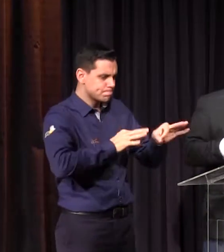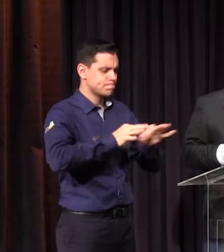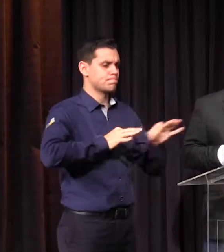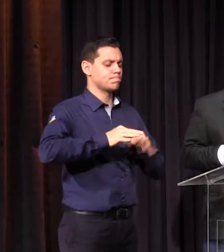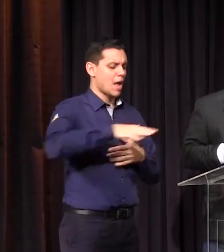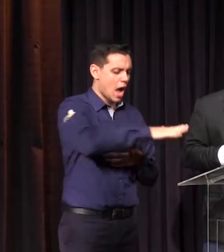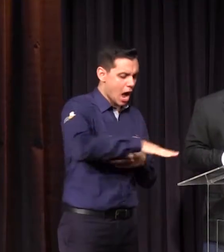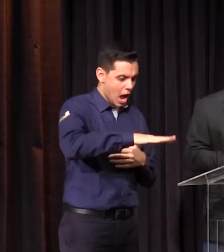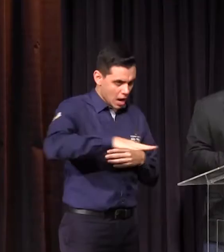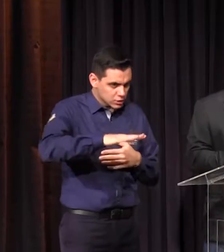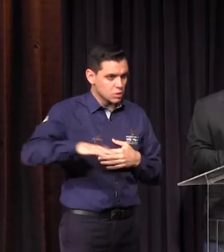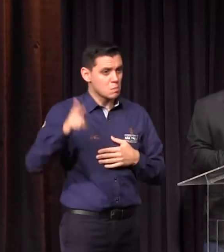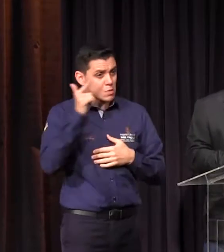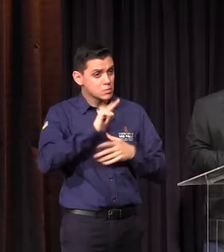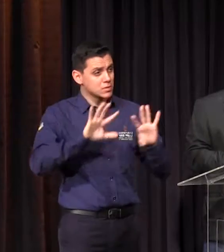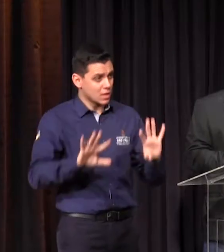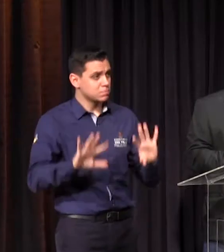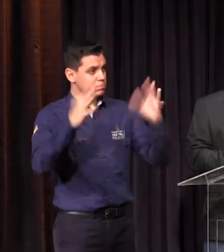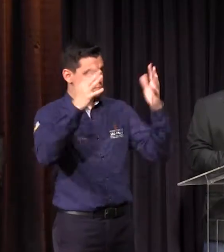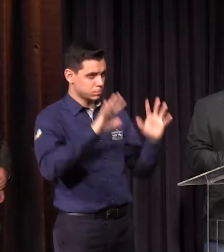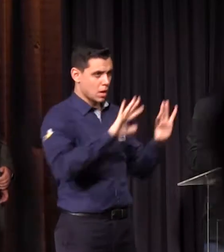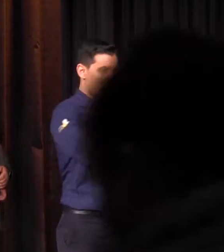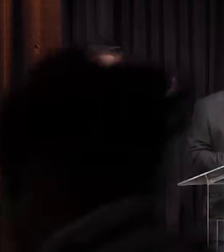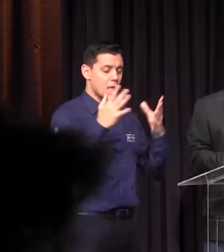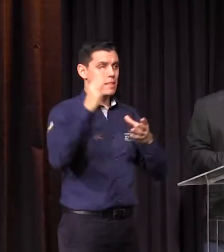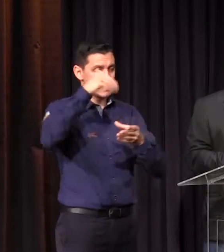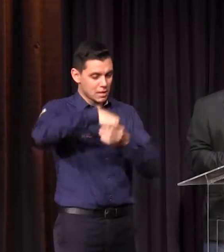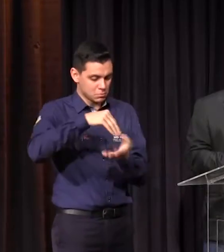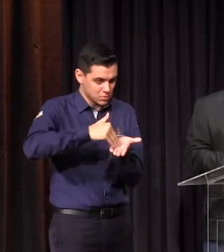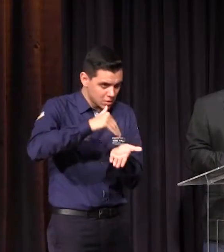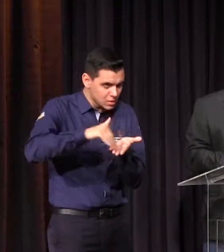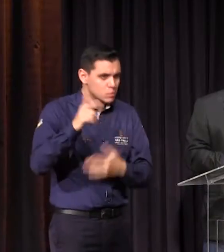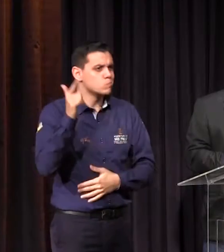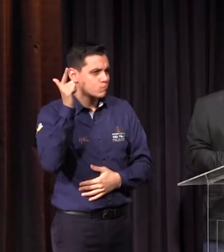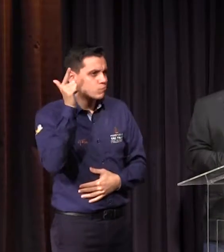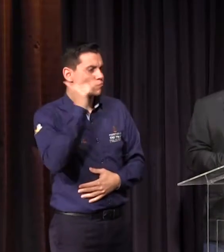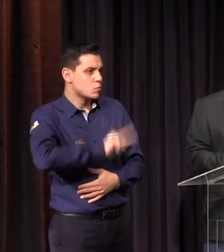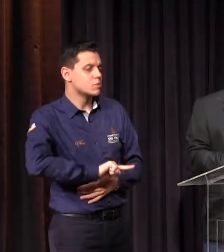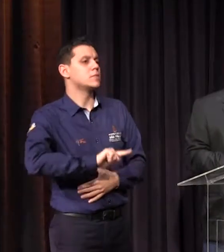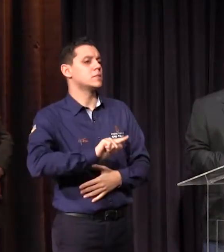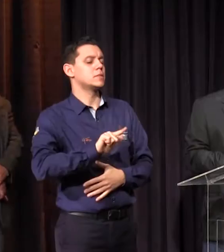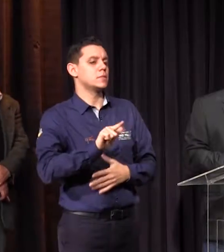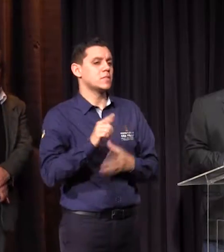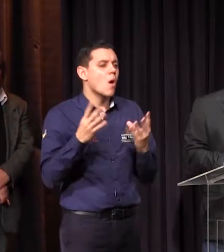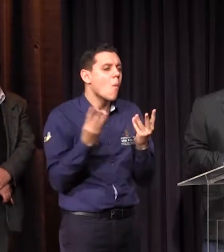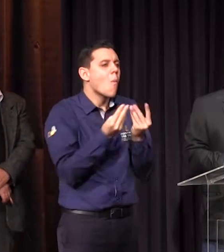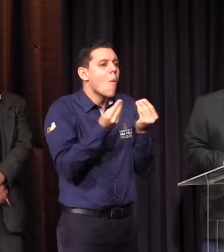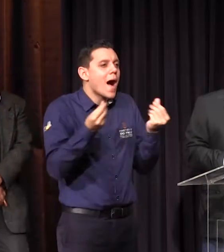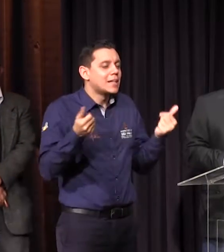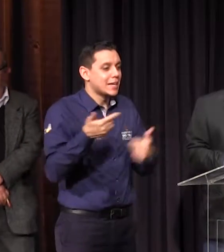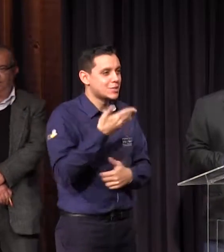para que todos os eventos que acontecem na secretaria se realize com a melhor qualidade possível